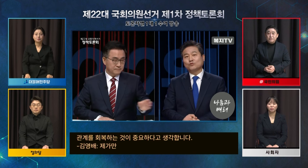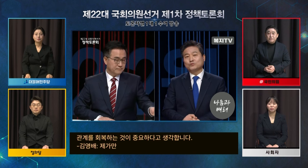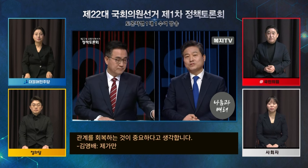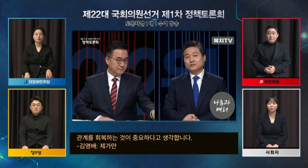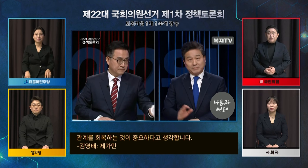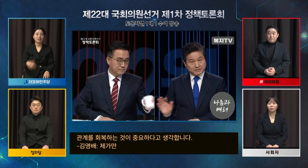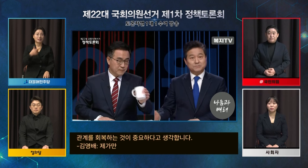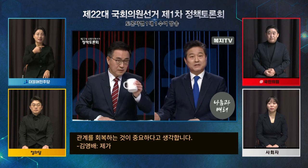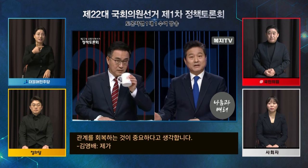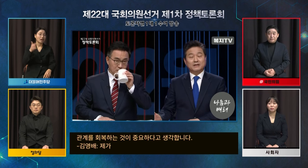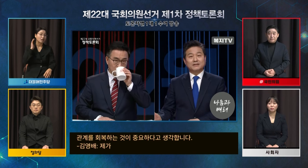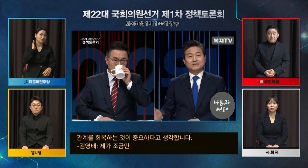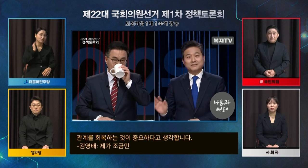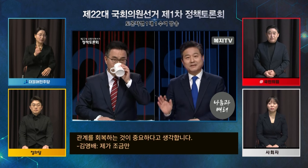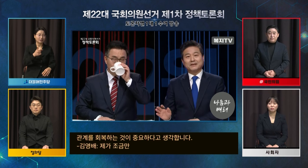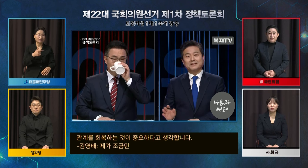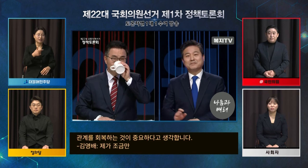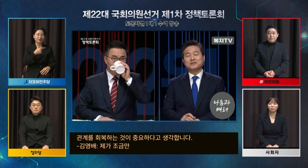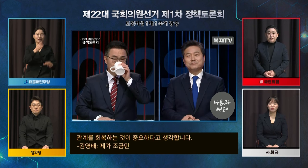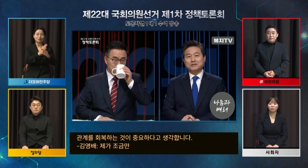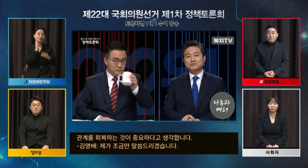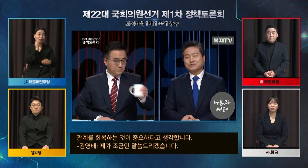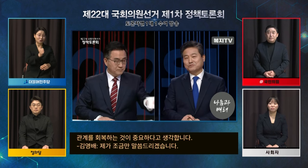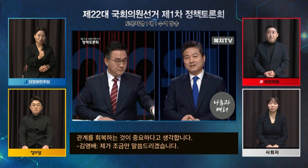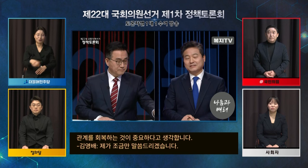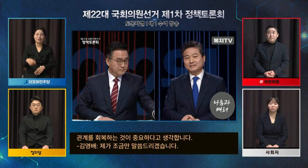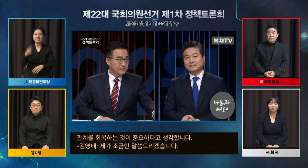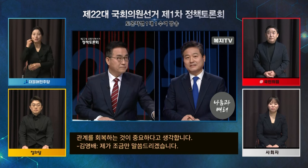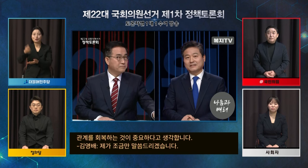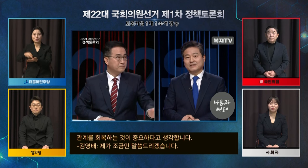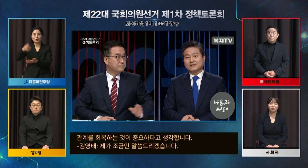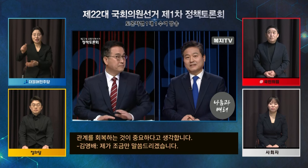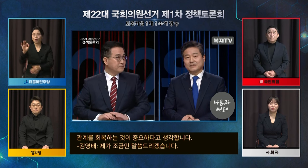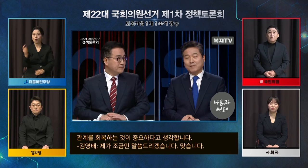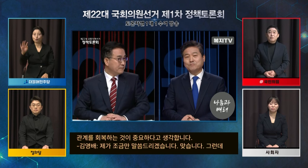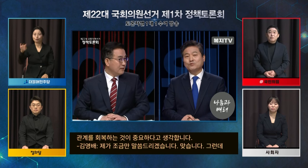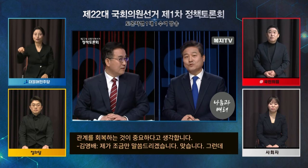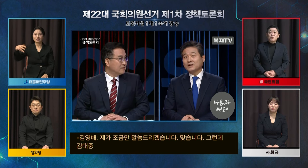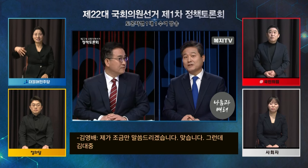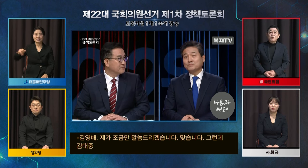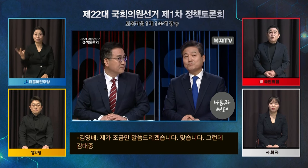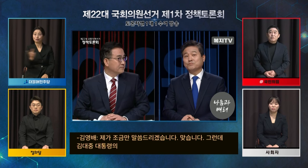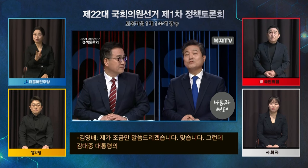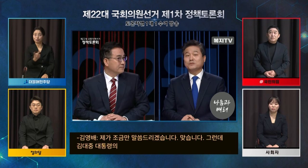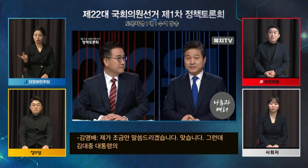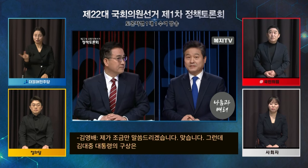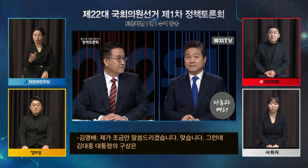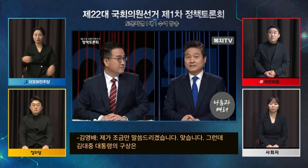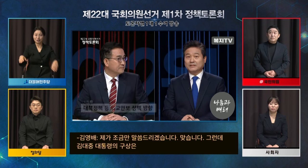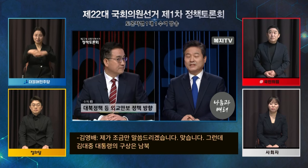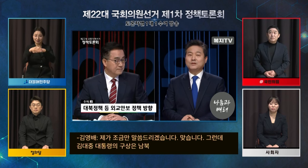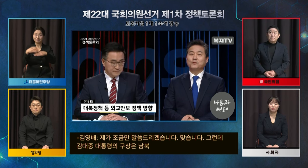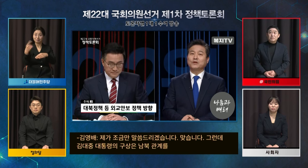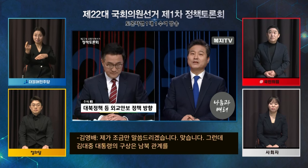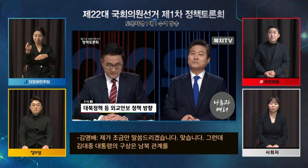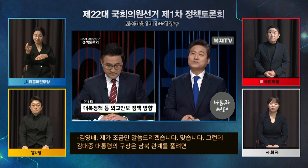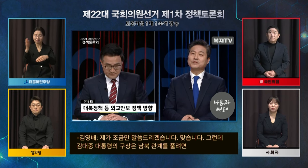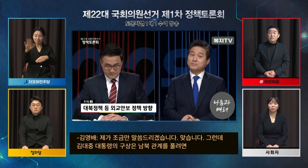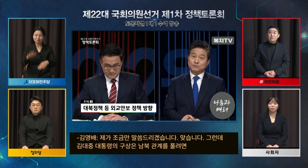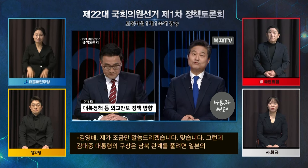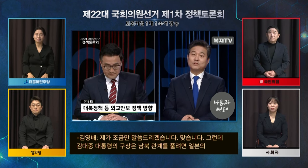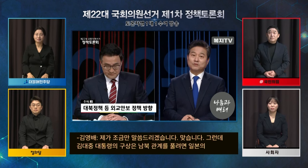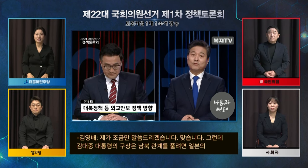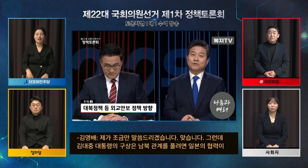김대중 오부치 선언 맞습니다. 그런데 김대중 대통령의 구상은 남북관계를 풀려면 일본의